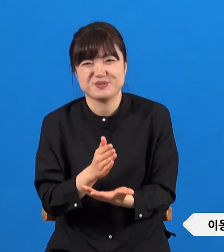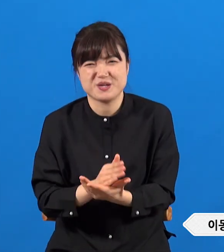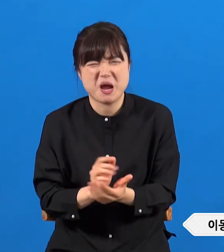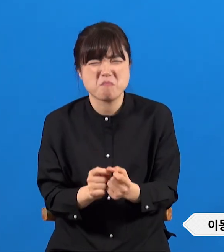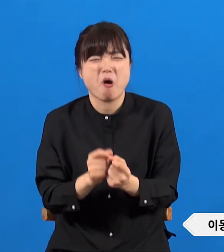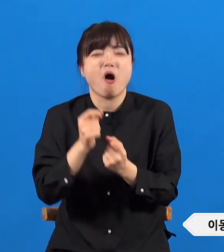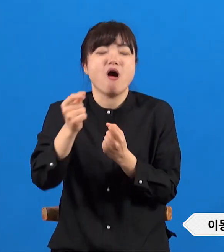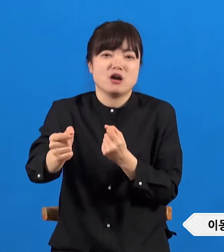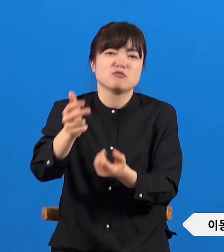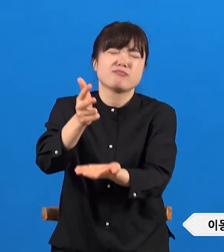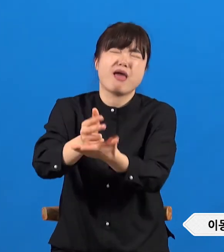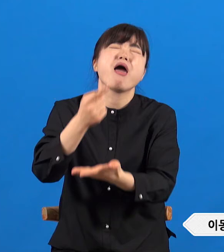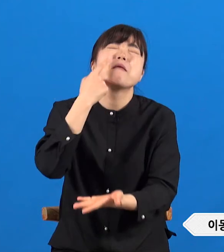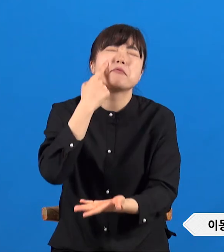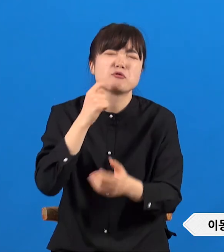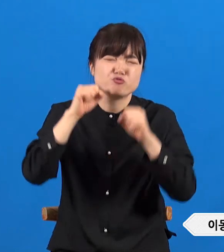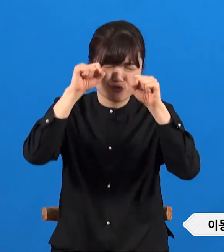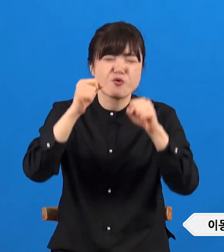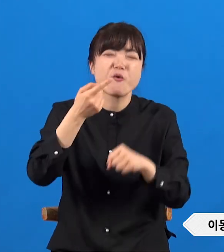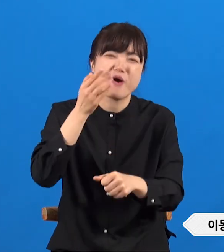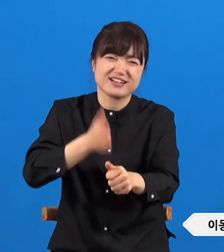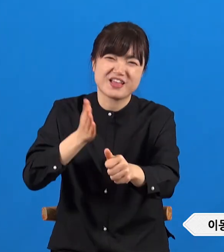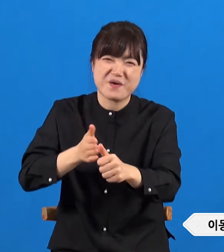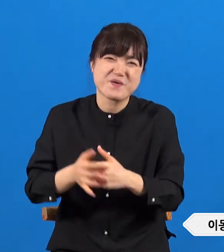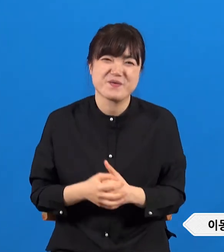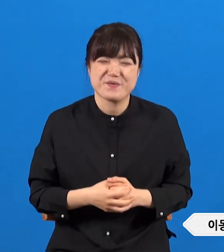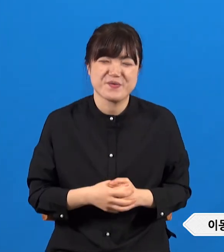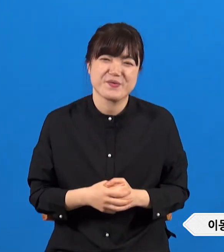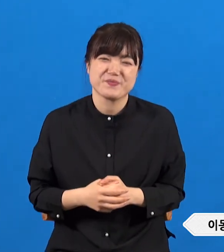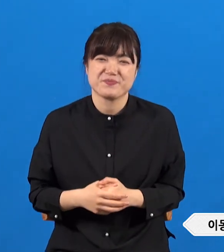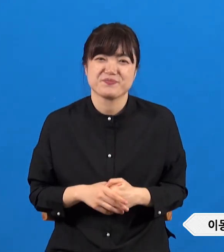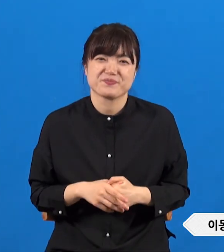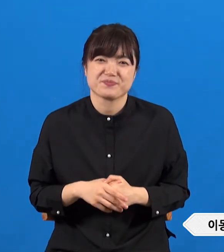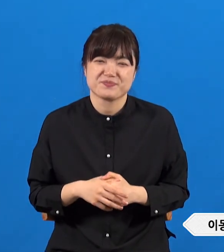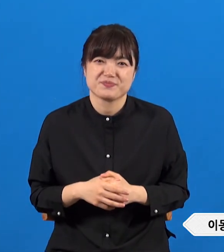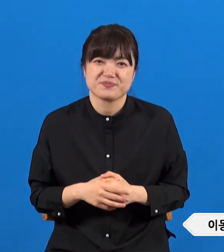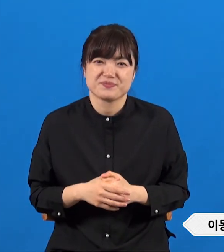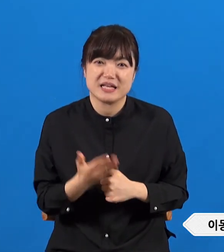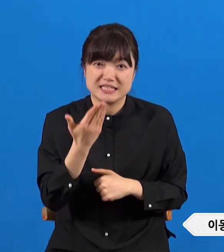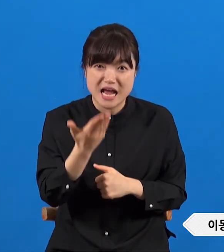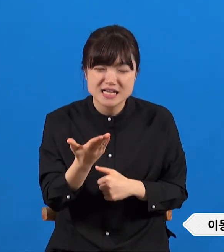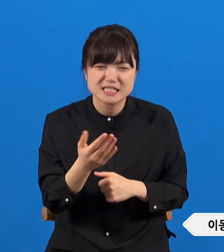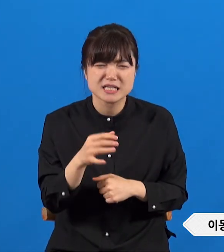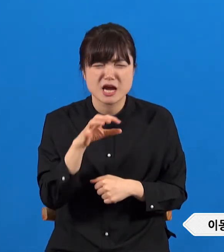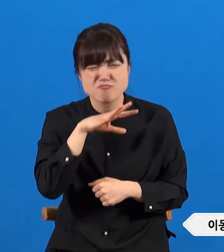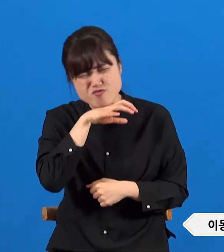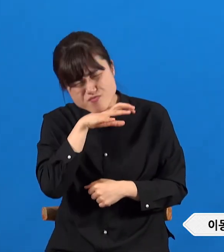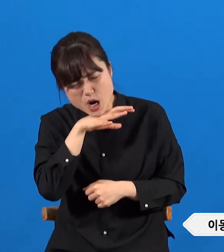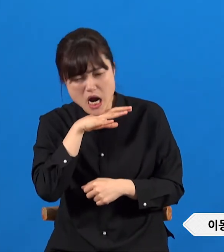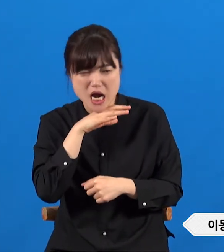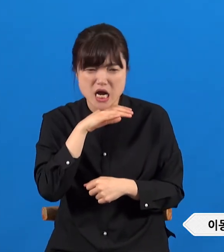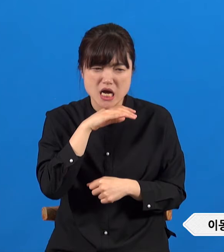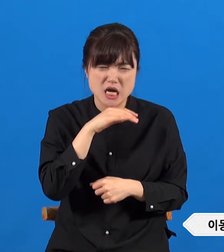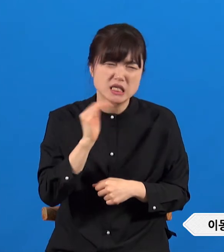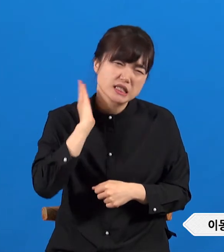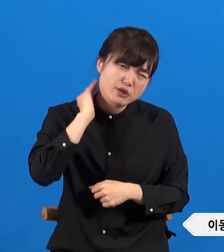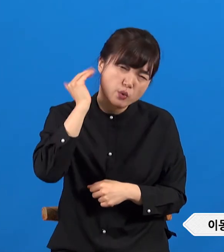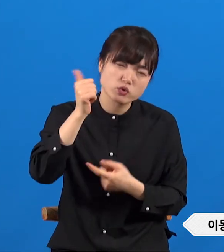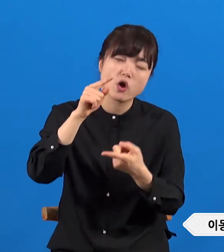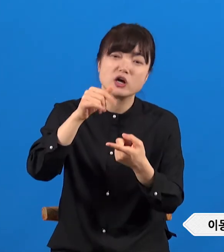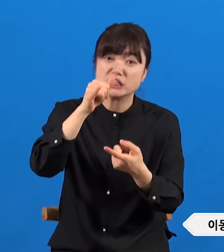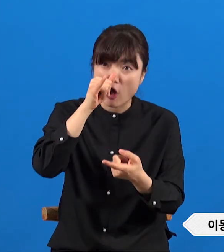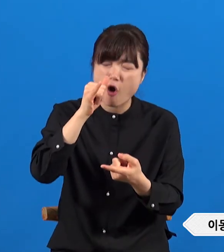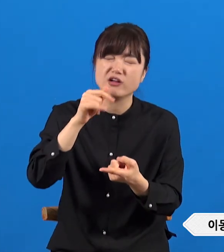마세요. 멀리 파킹 좀 해요. 운동하세요. 그리고 운동하세요. 당신에게 불평할 대통령이